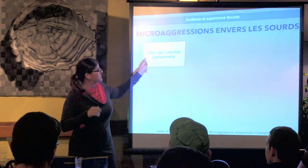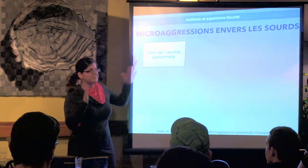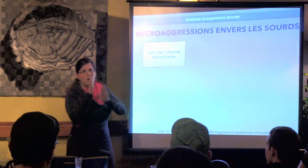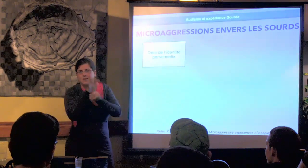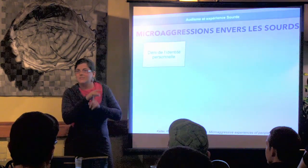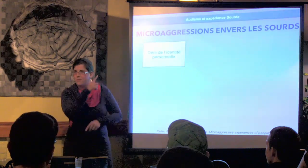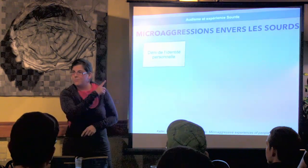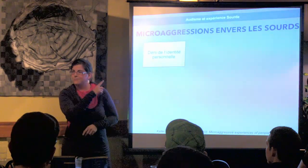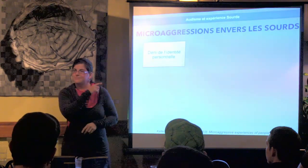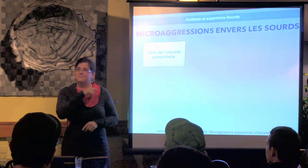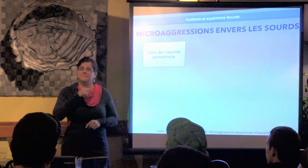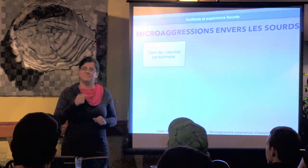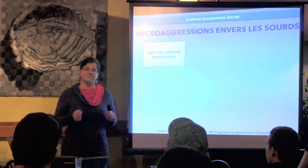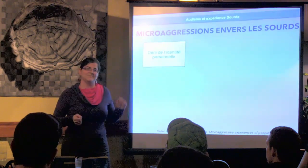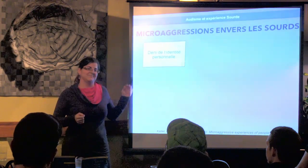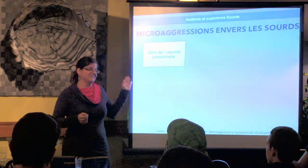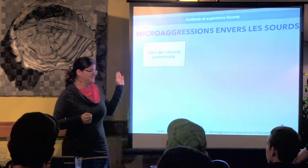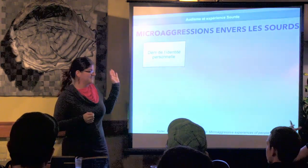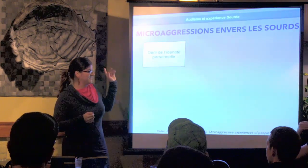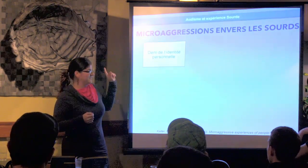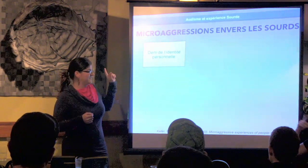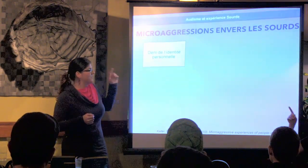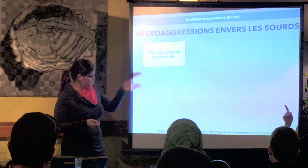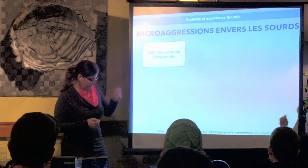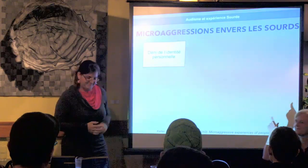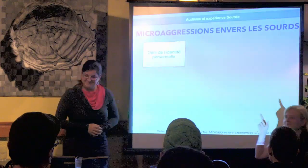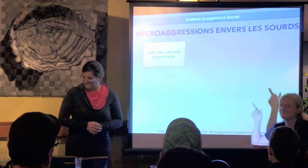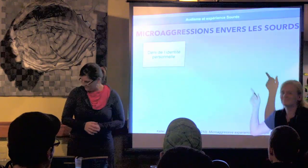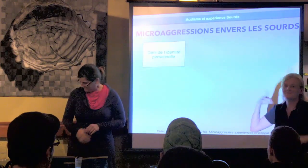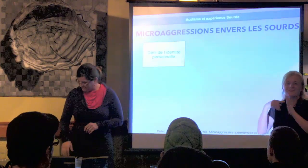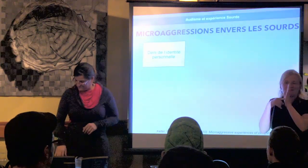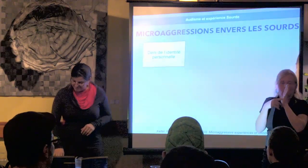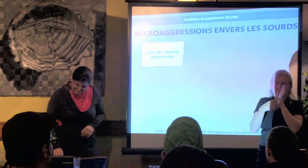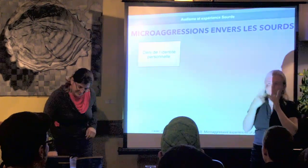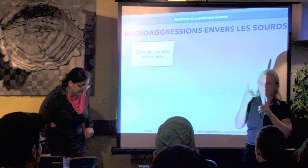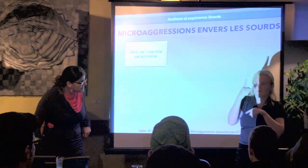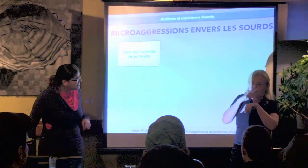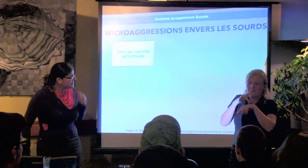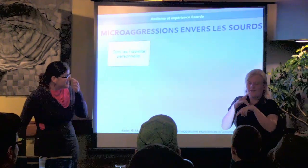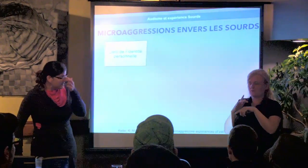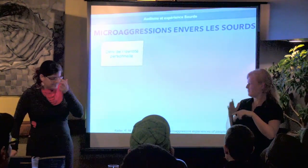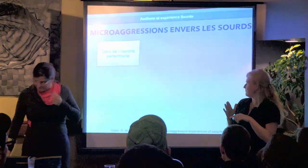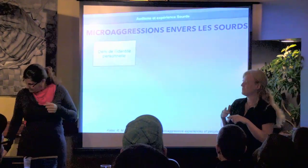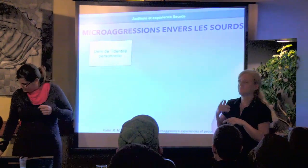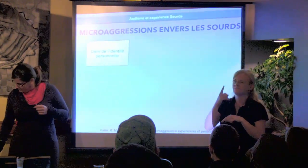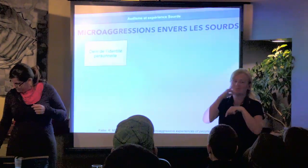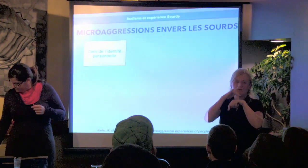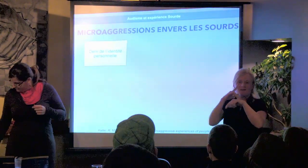Alors, c'est une première catégorie qu'on peut définir pour les micro-agressions envers les personnes sourdes.